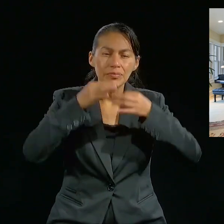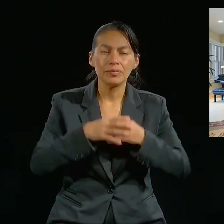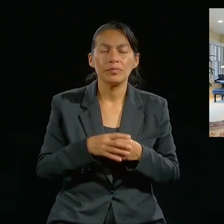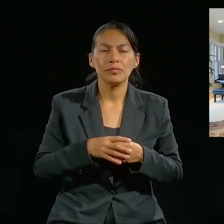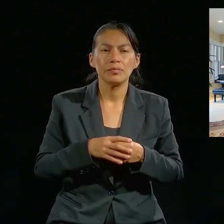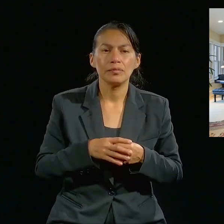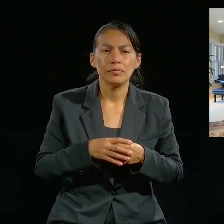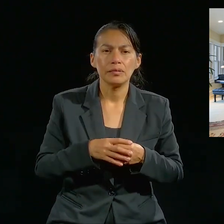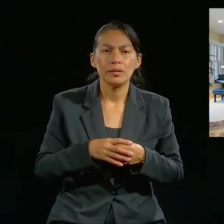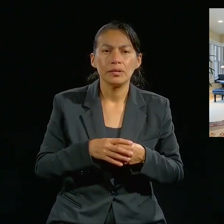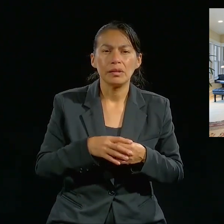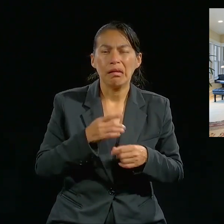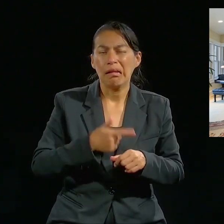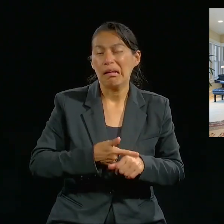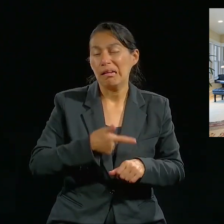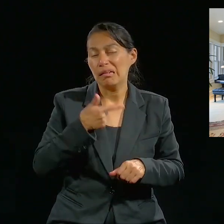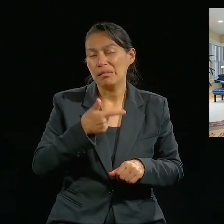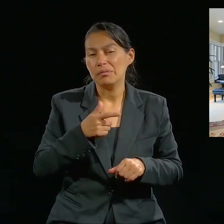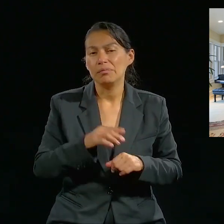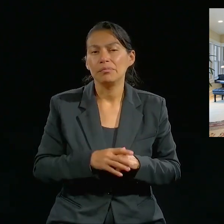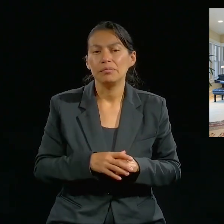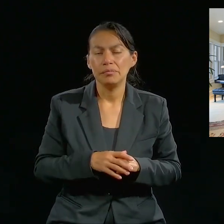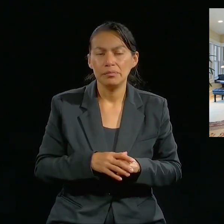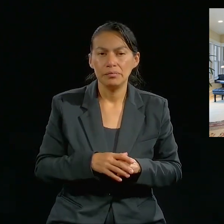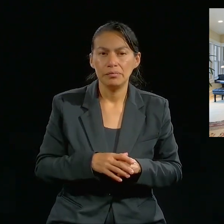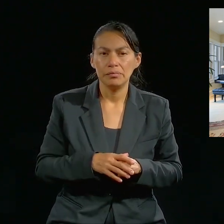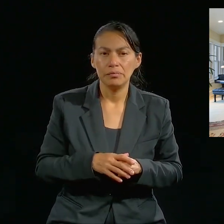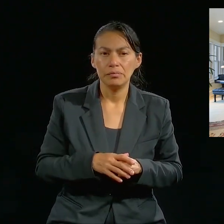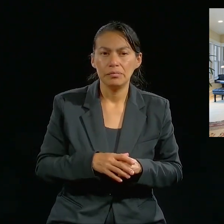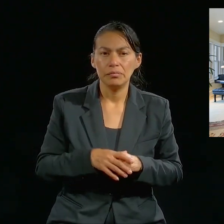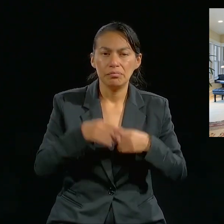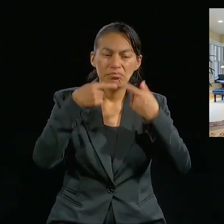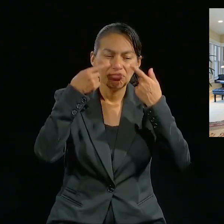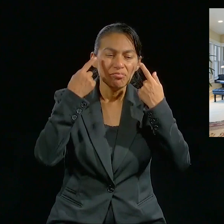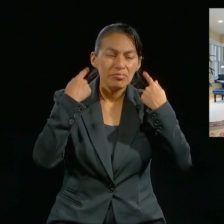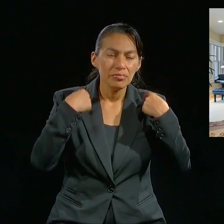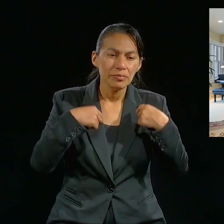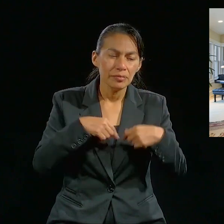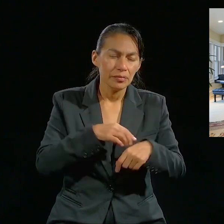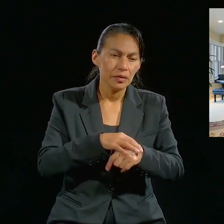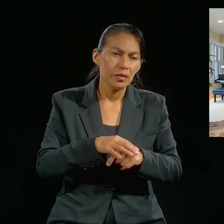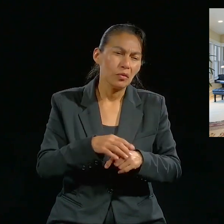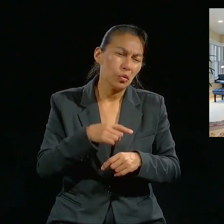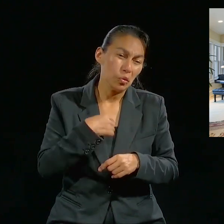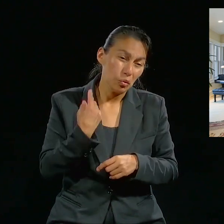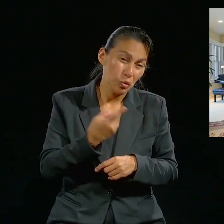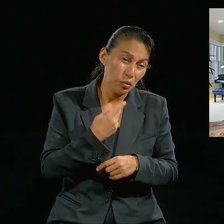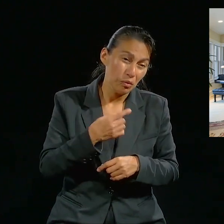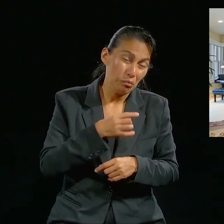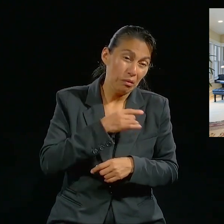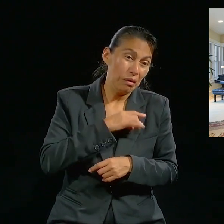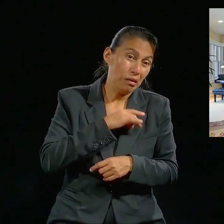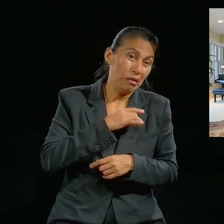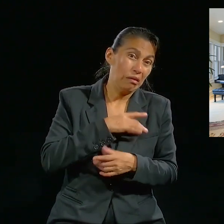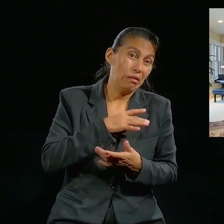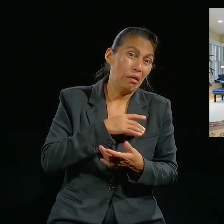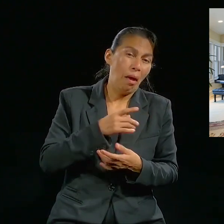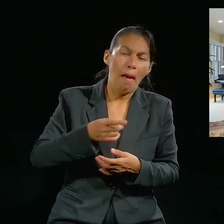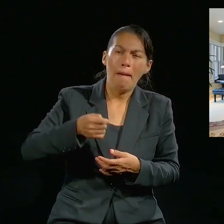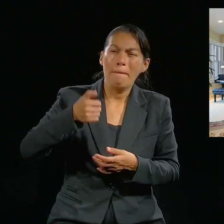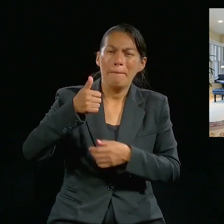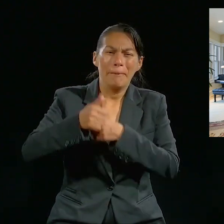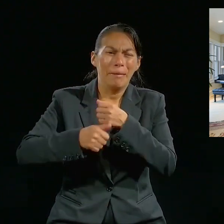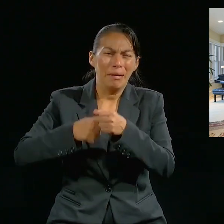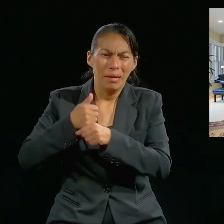llegar al grado de intubación. Entonces, teníamos miedo por todo lo que se escuchaba, era el